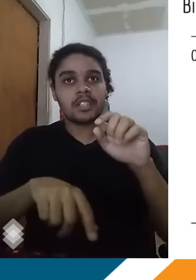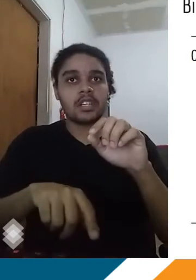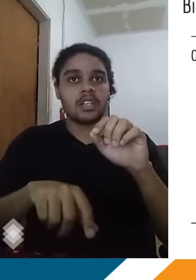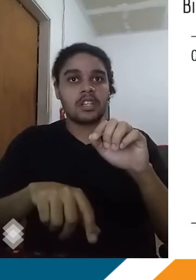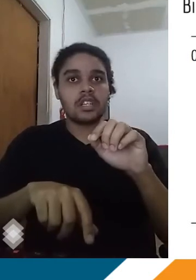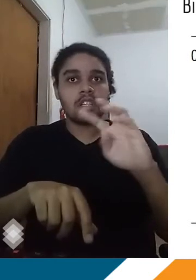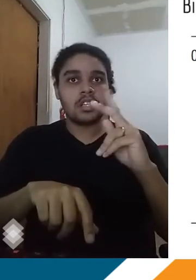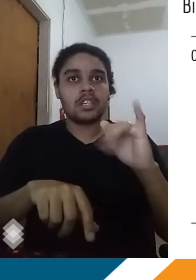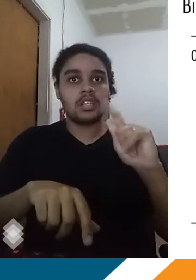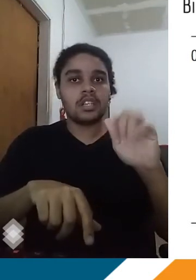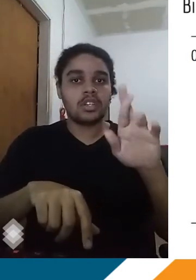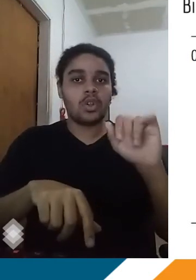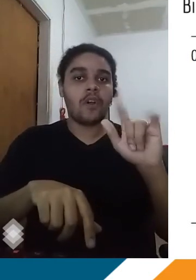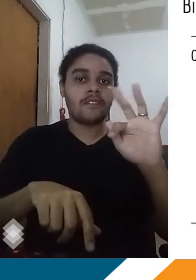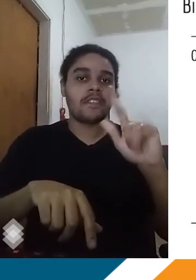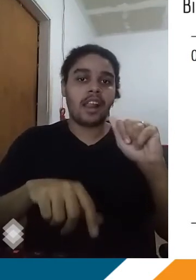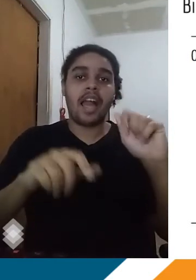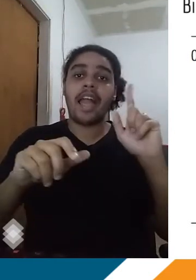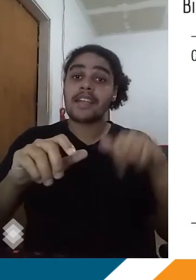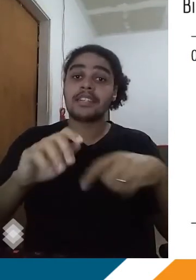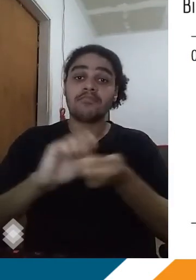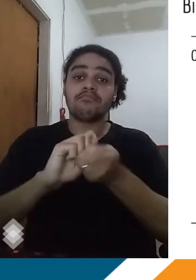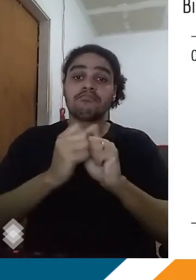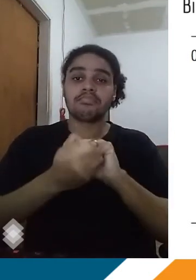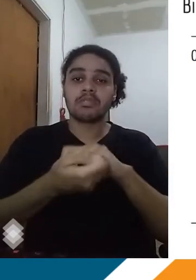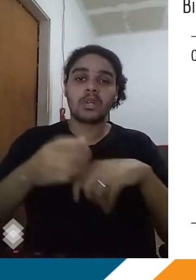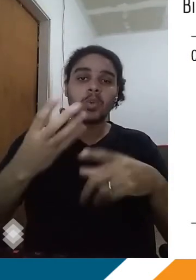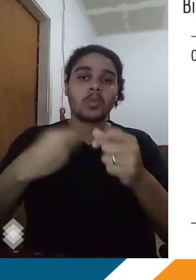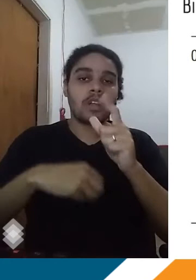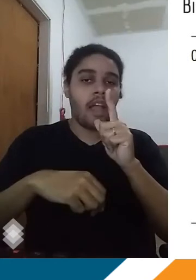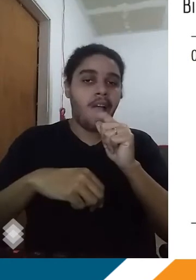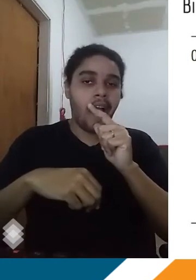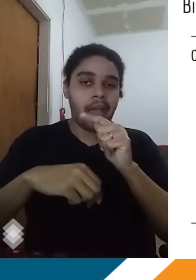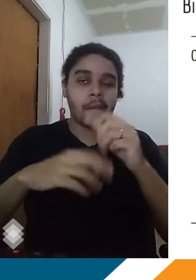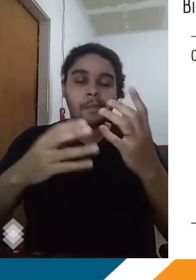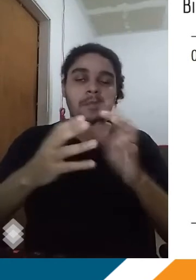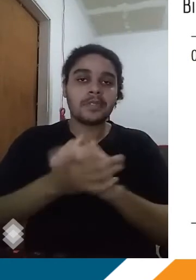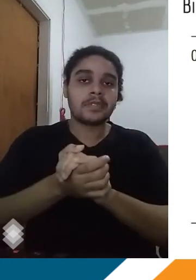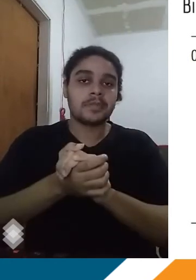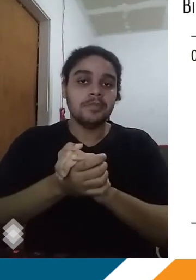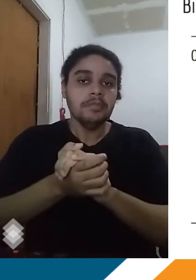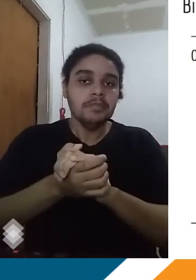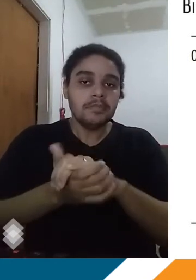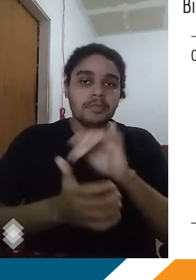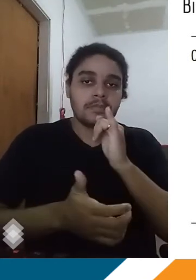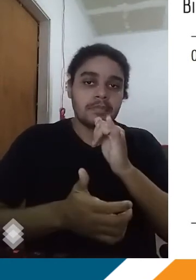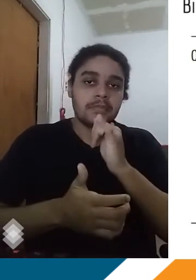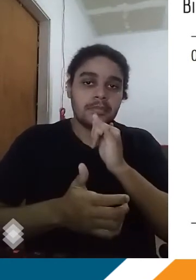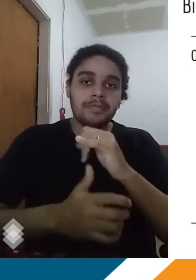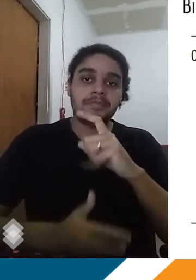higrófilas, né? Ou seja, uma vegetação adaptada a essa alta umidade nesse bioma. A gente tem aí como alguns